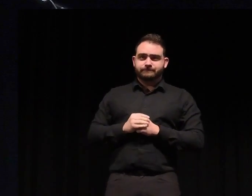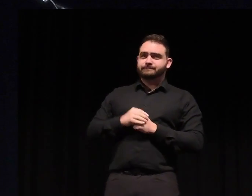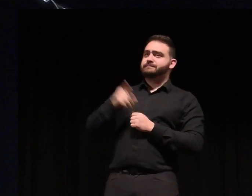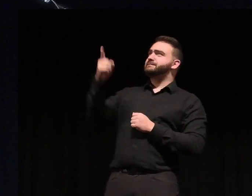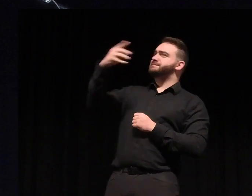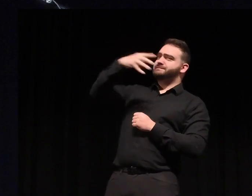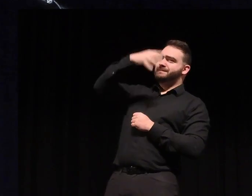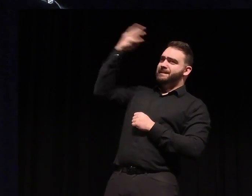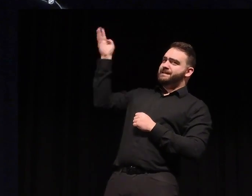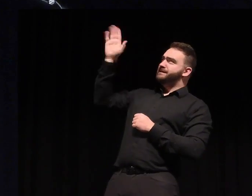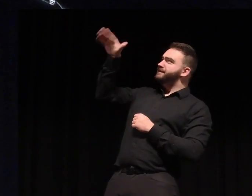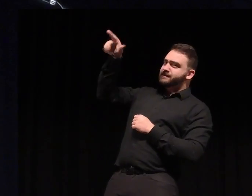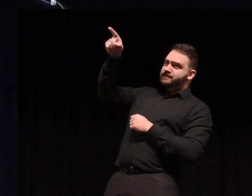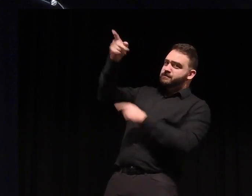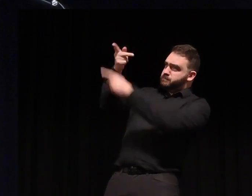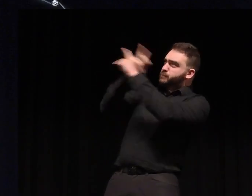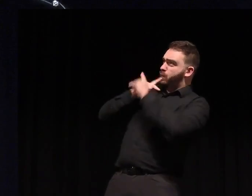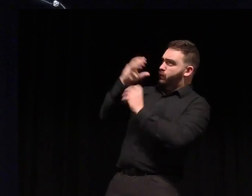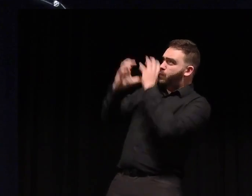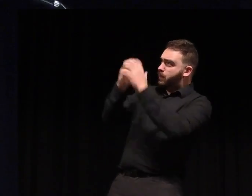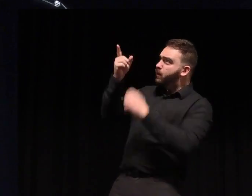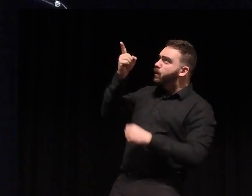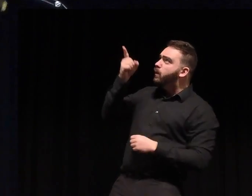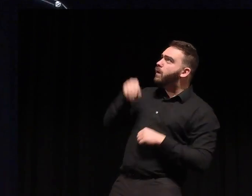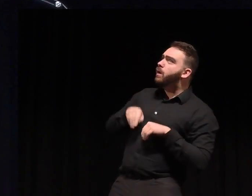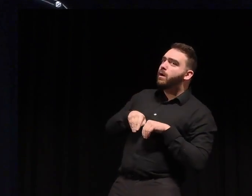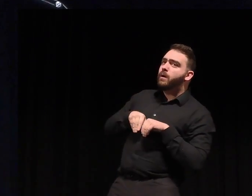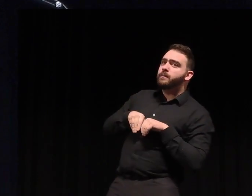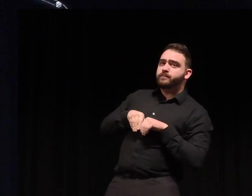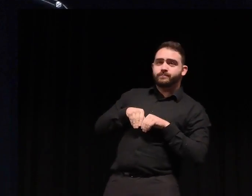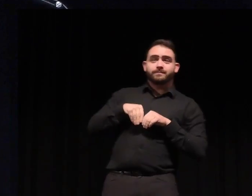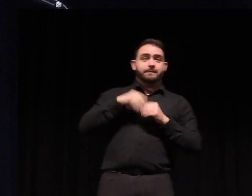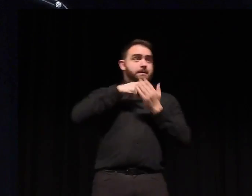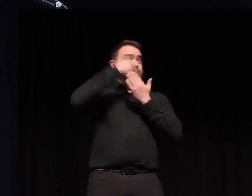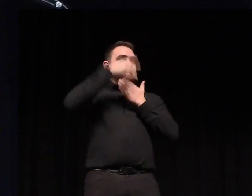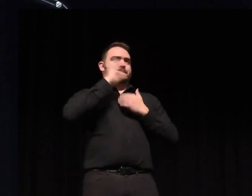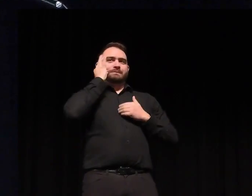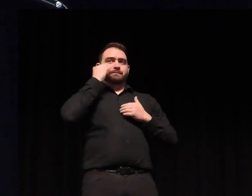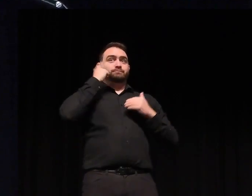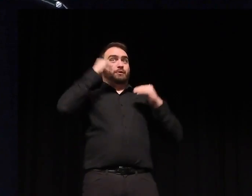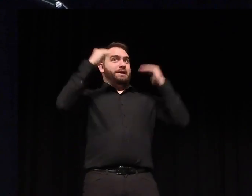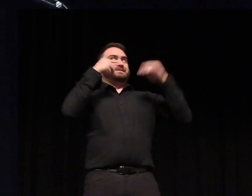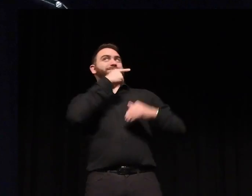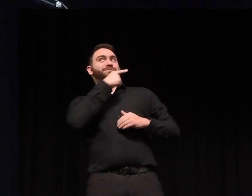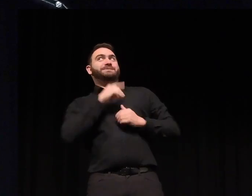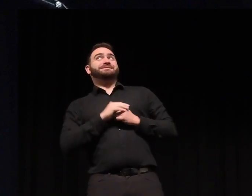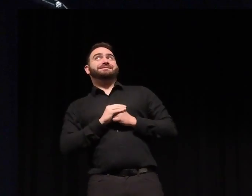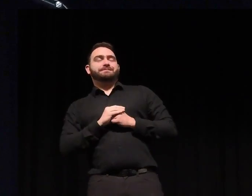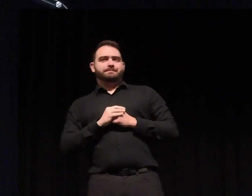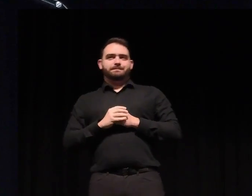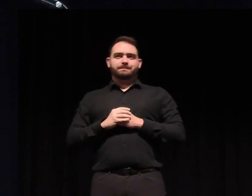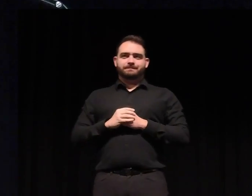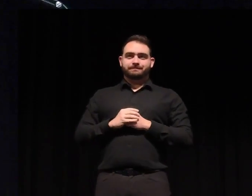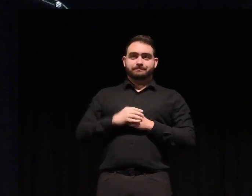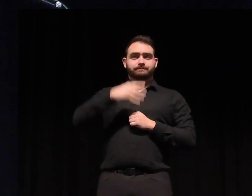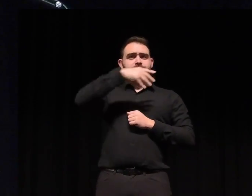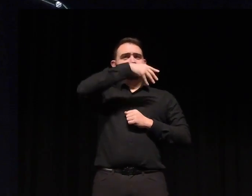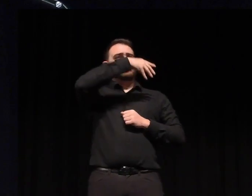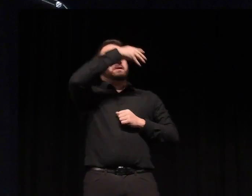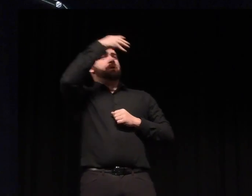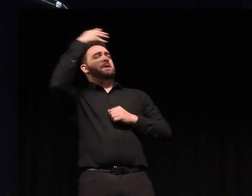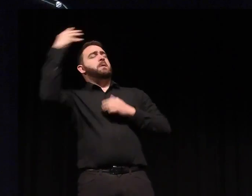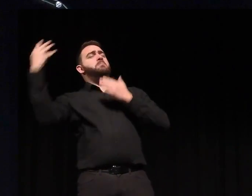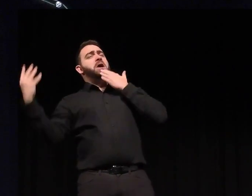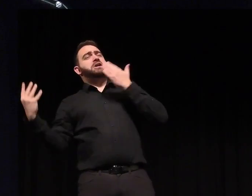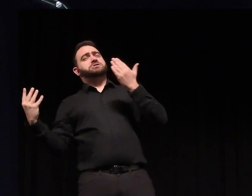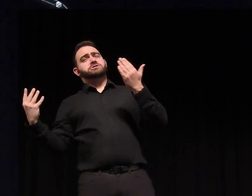que je peux emprunter de tes couleurs? C'est pour un projet spécial pour les adultes. » Et l'arc-en-ciel a répondu